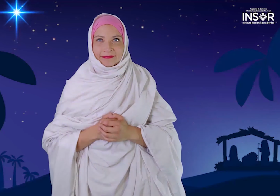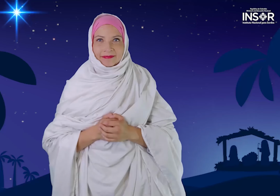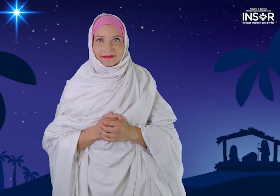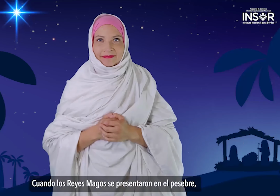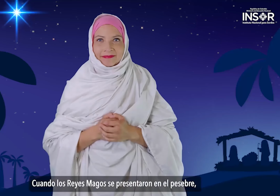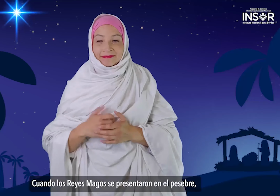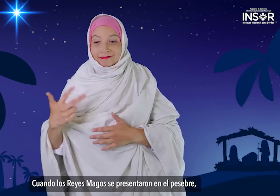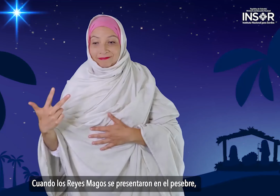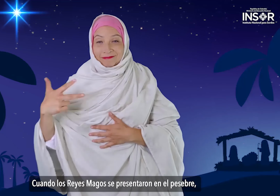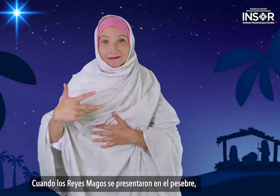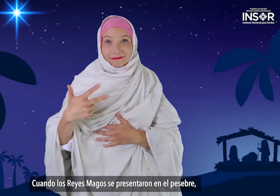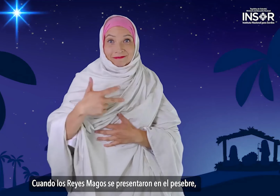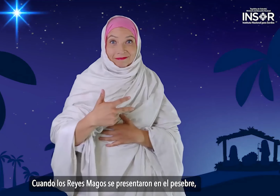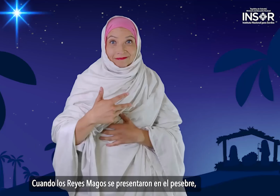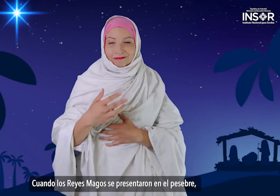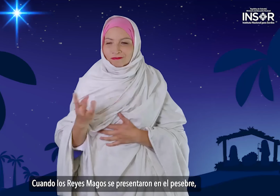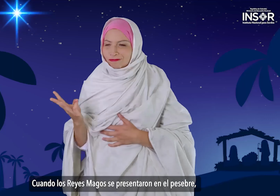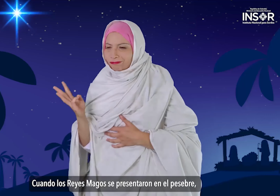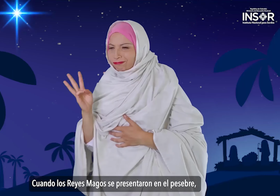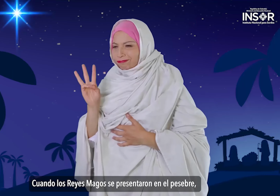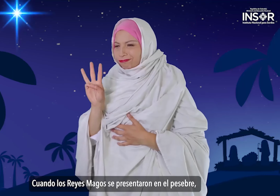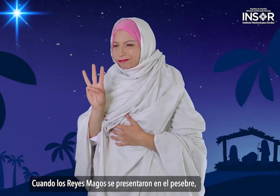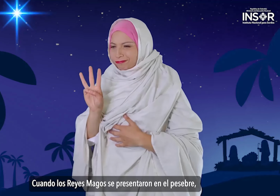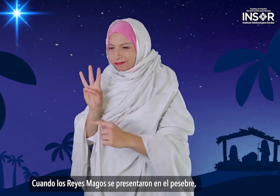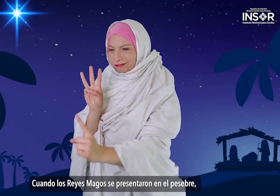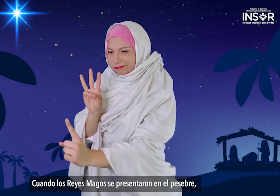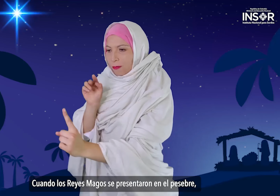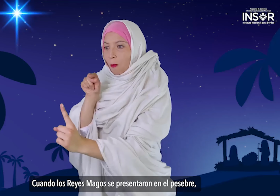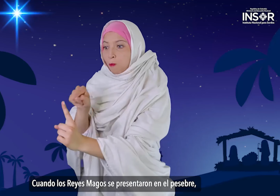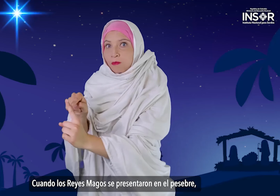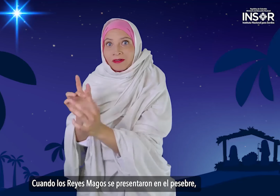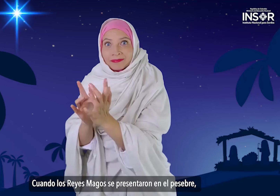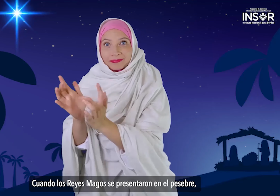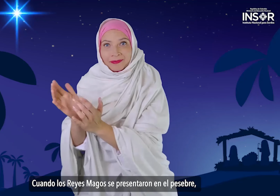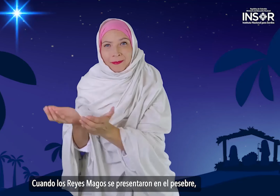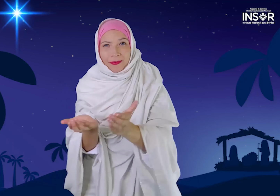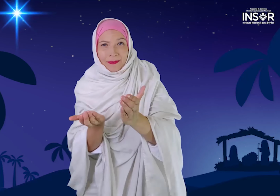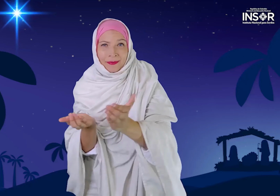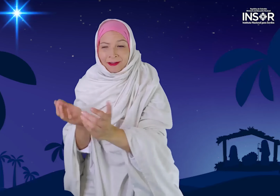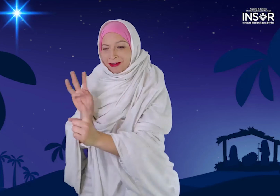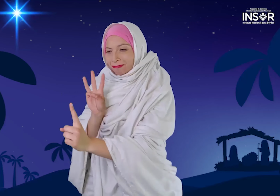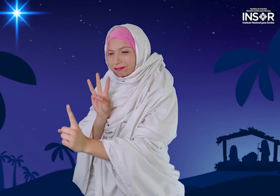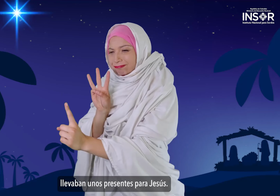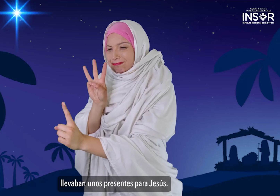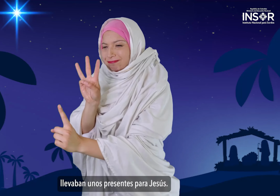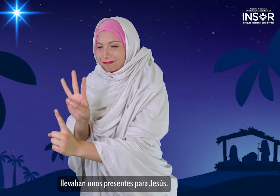Cuando los reyes magos se presentaron en el pesebre, llevaban